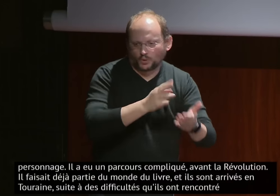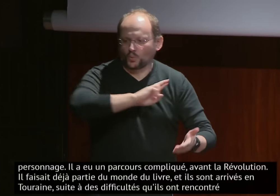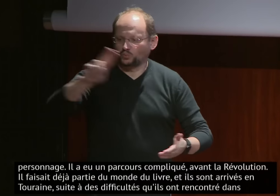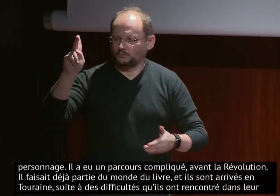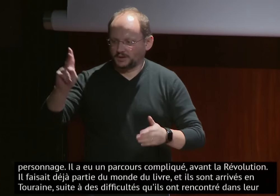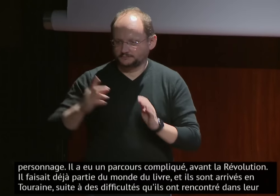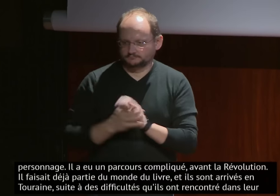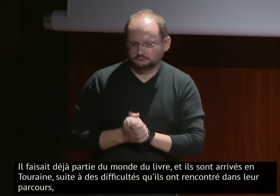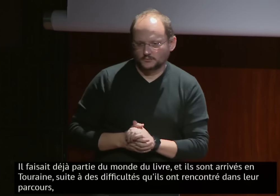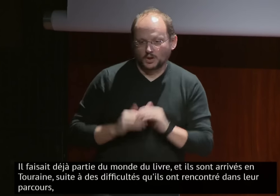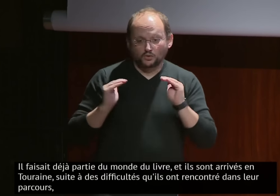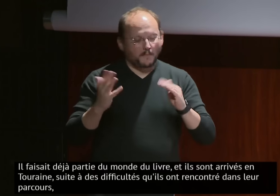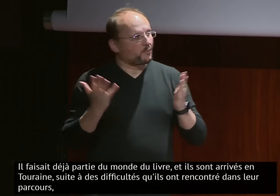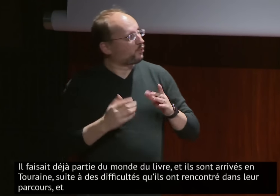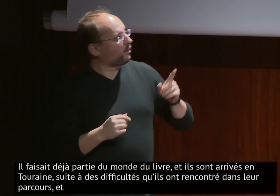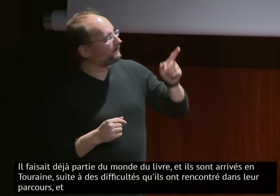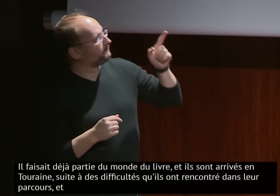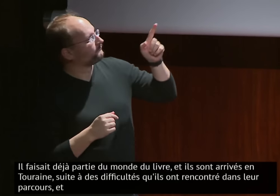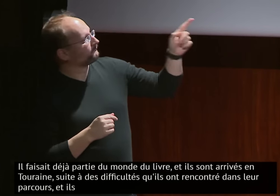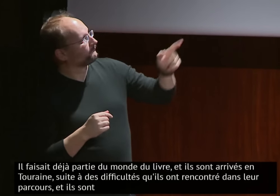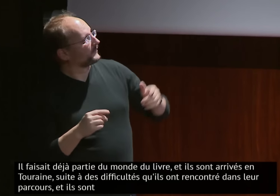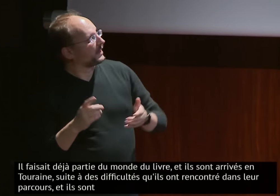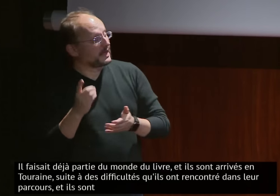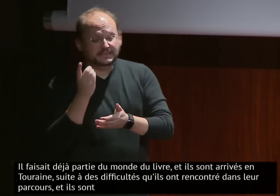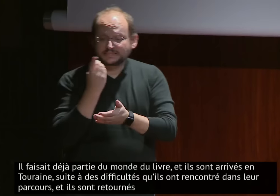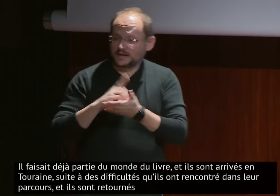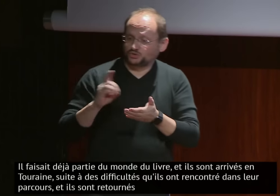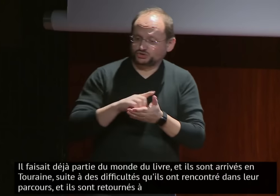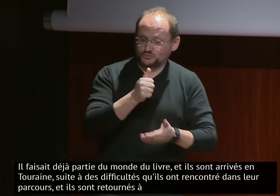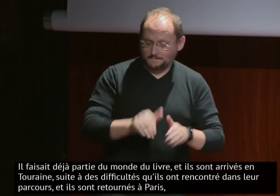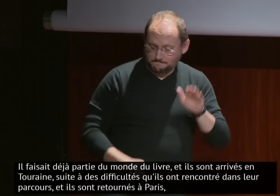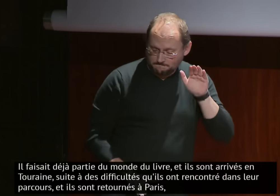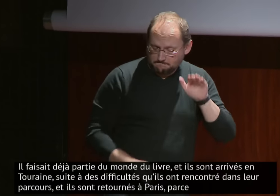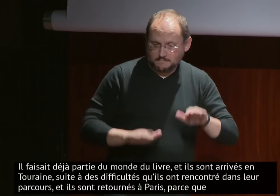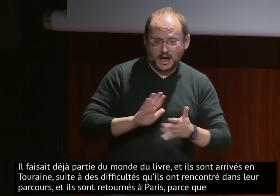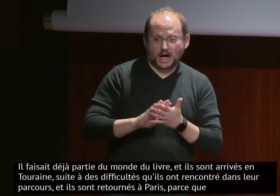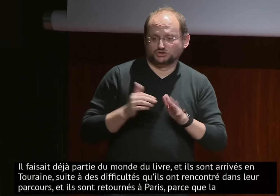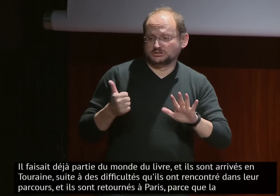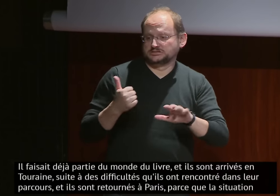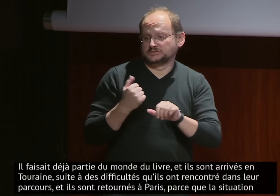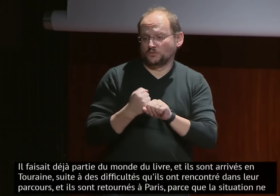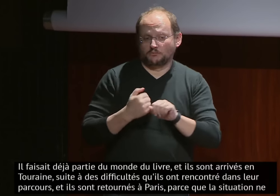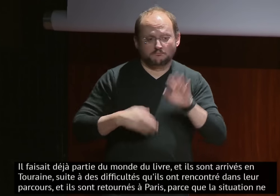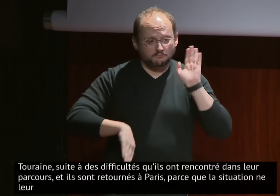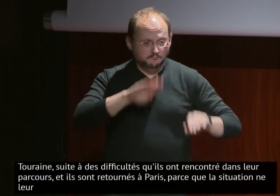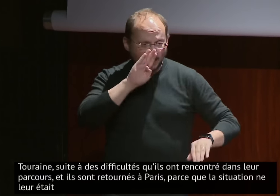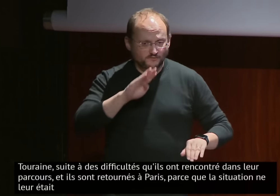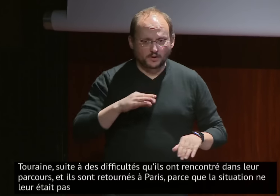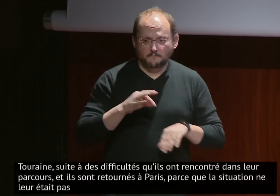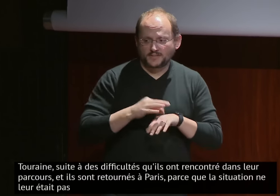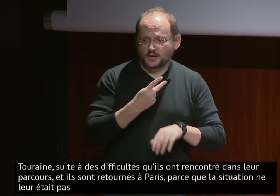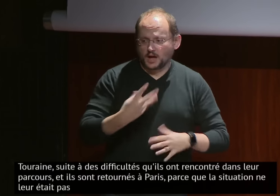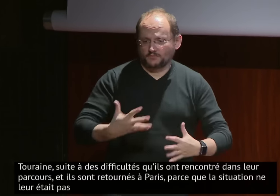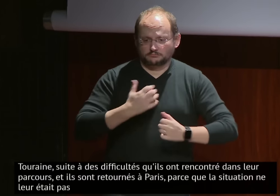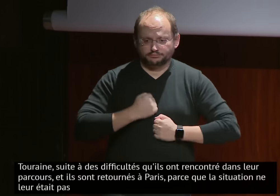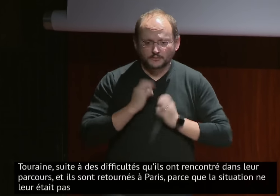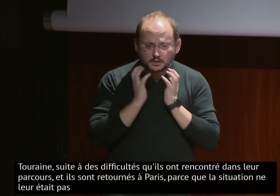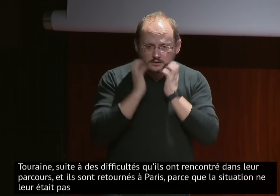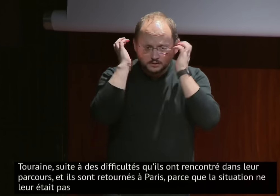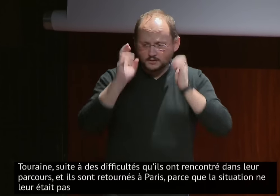Et ils sont retournés à Paris parce que la situation ne leur était pas favorable. Alors, Desloges, jusqu'à 6